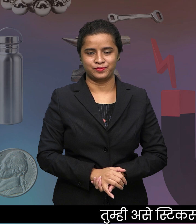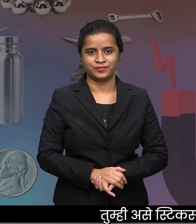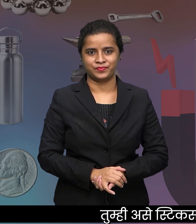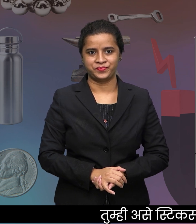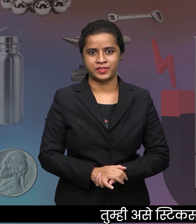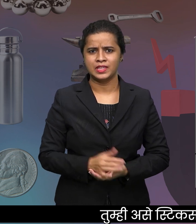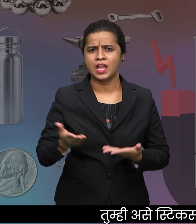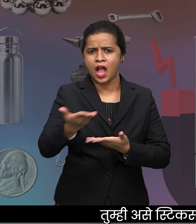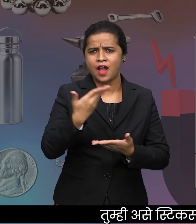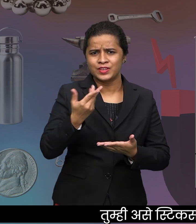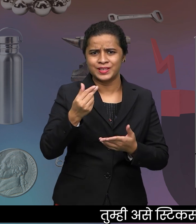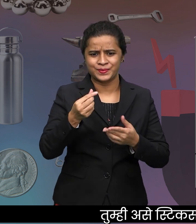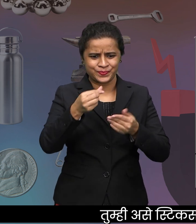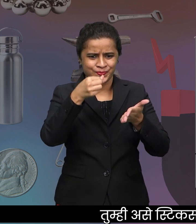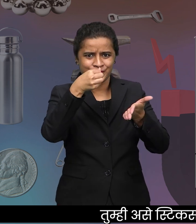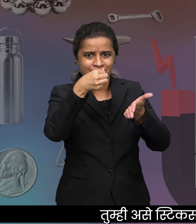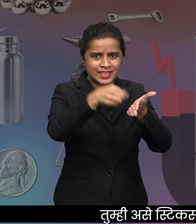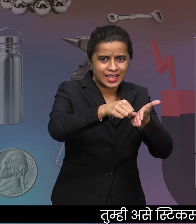तुम्ही असे स्टिकर्स, चिकटपट्ट्या पाहिले आहेत